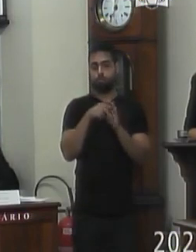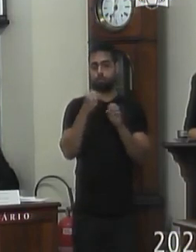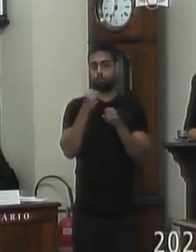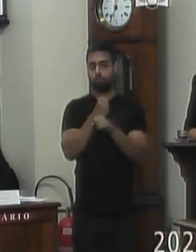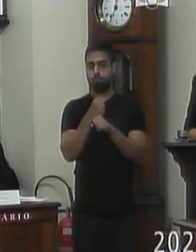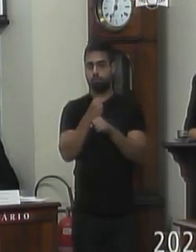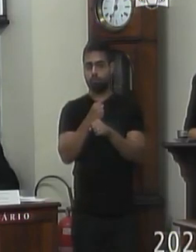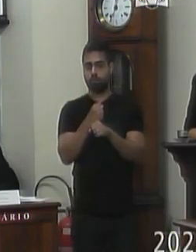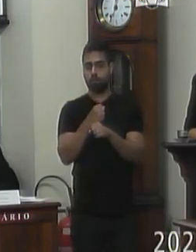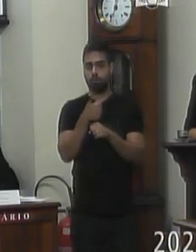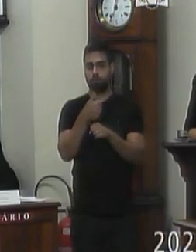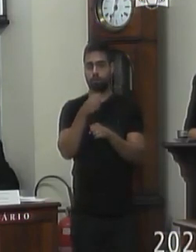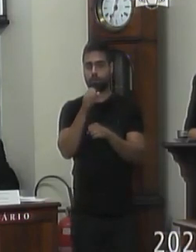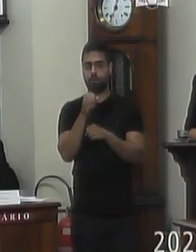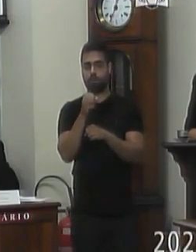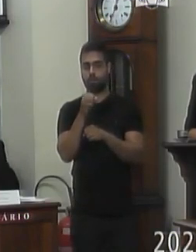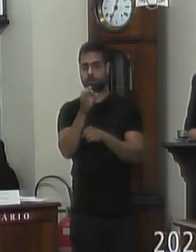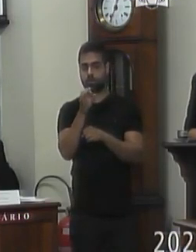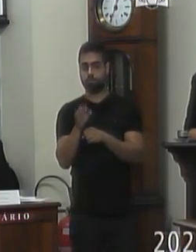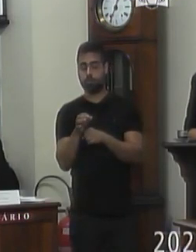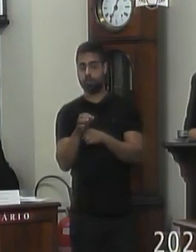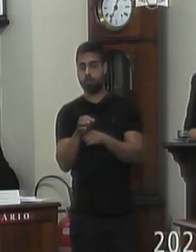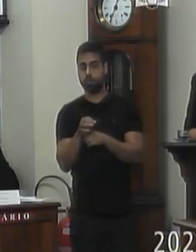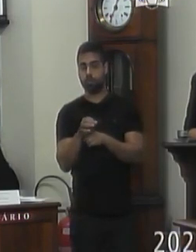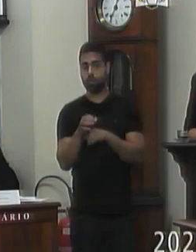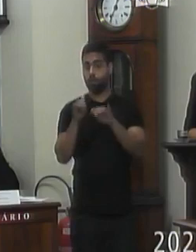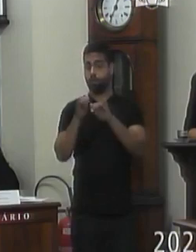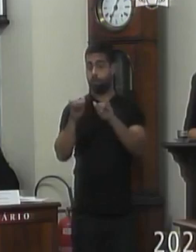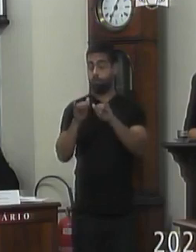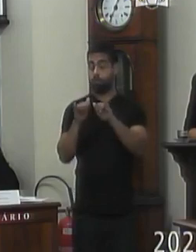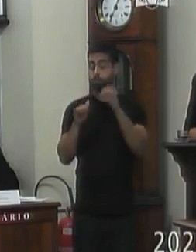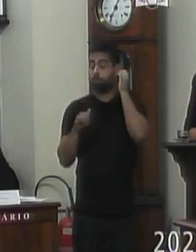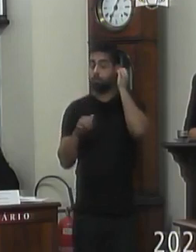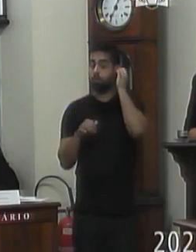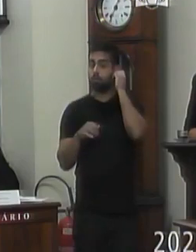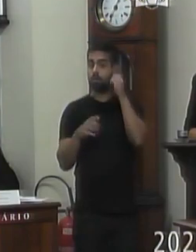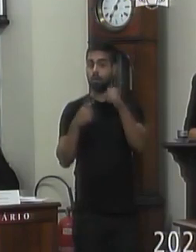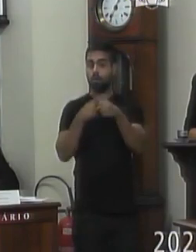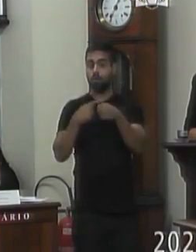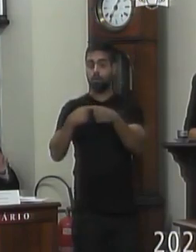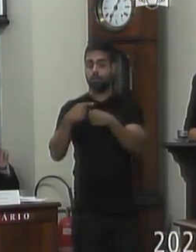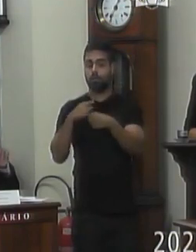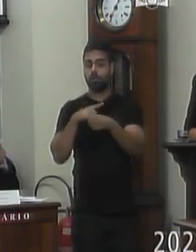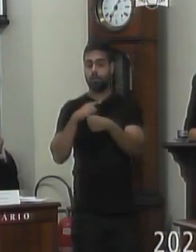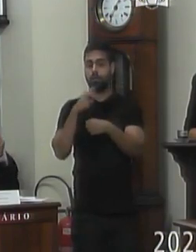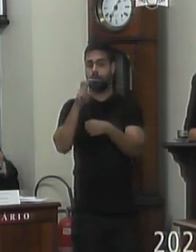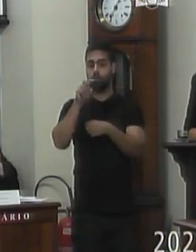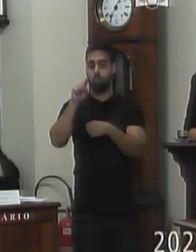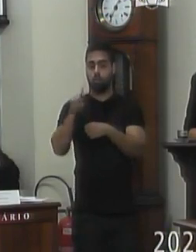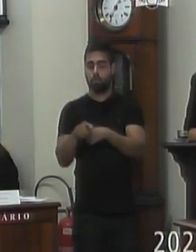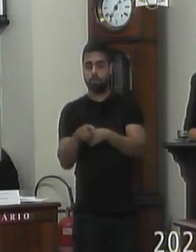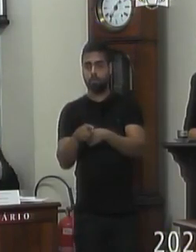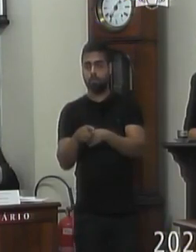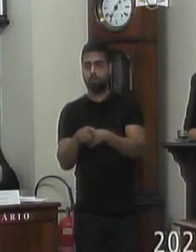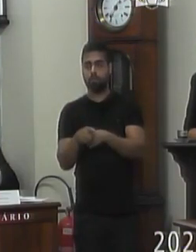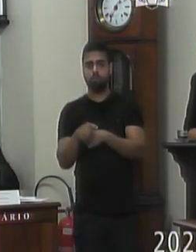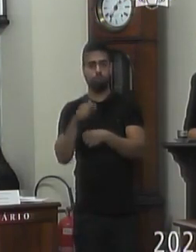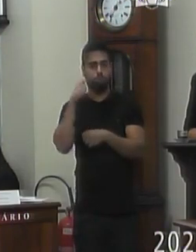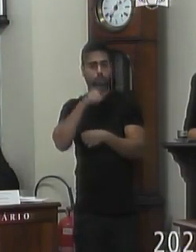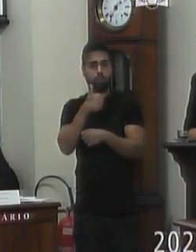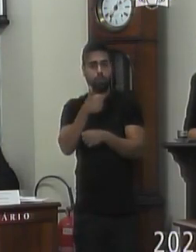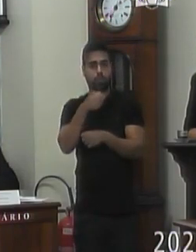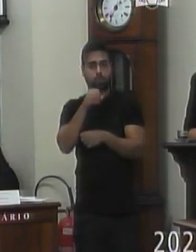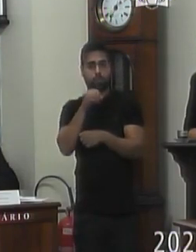2018 foram 10,70%. E um alerta, os municípios com menos de 5 mil habitantes que não tiverem a capacidade de 10%